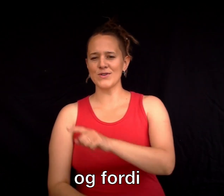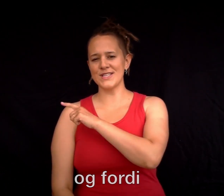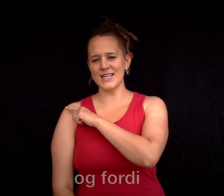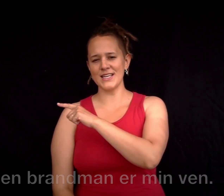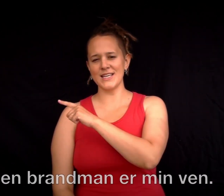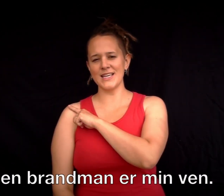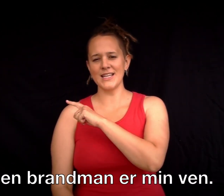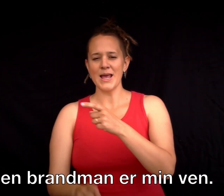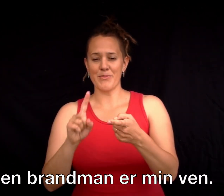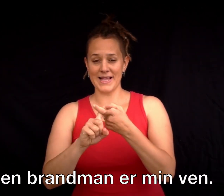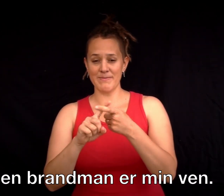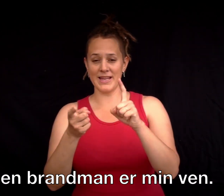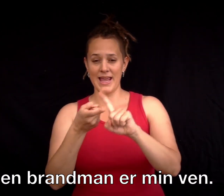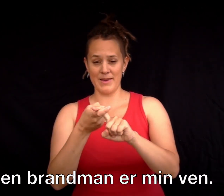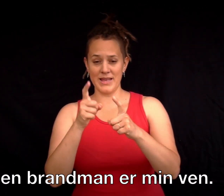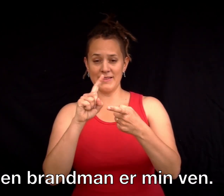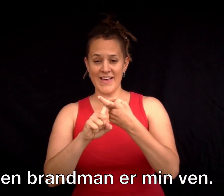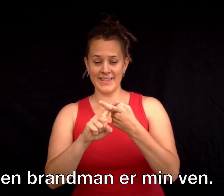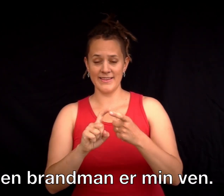fordi en brandmand er min ven.